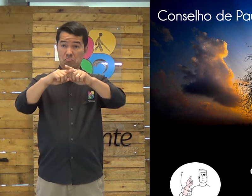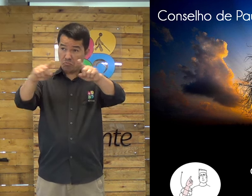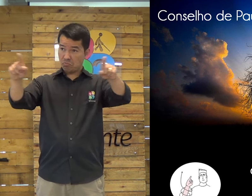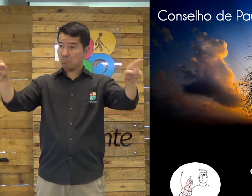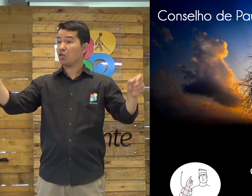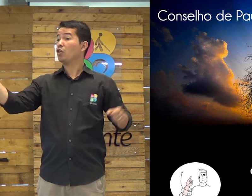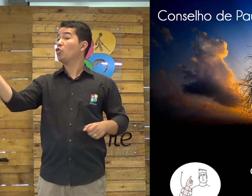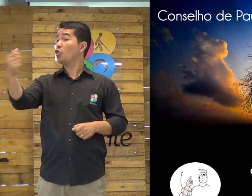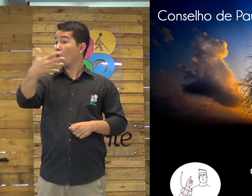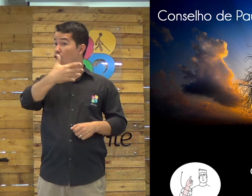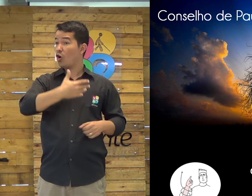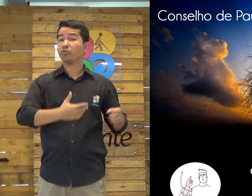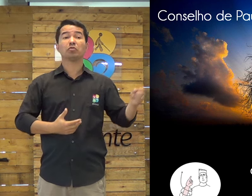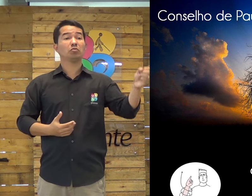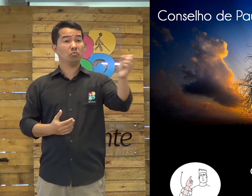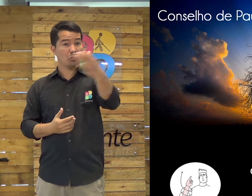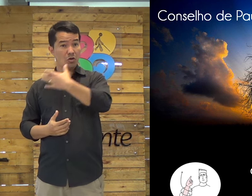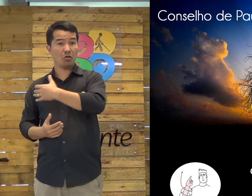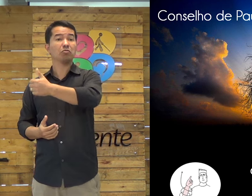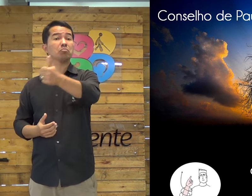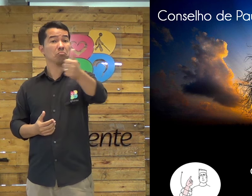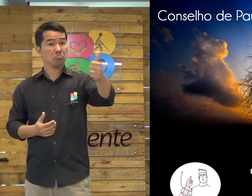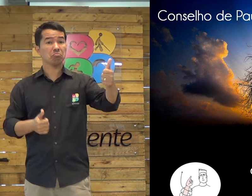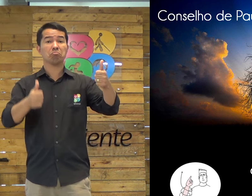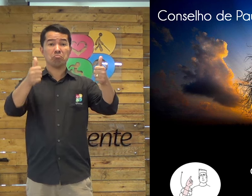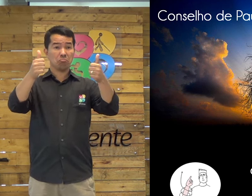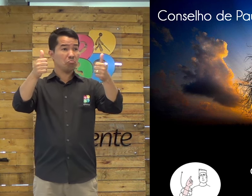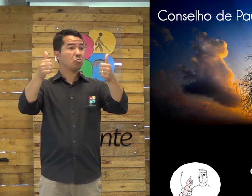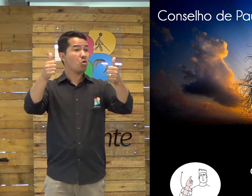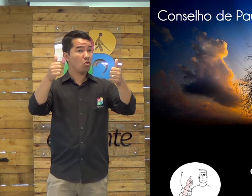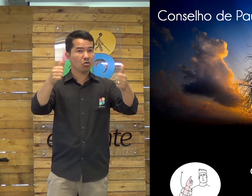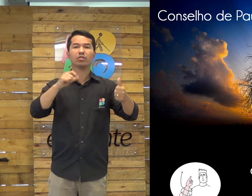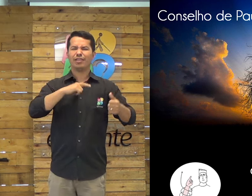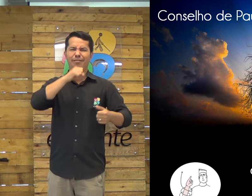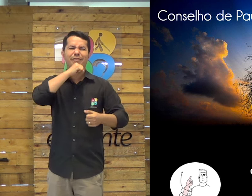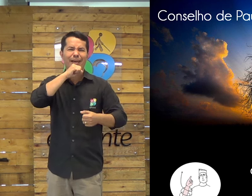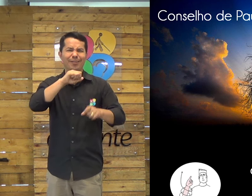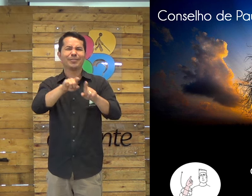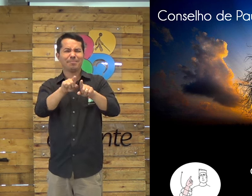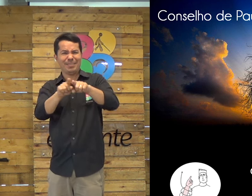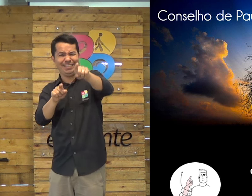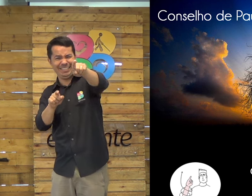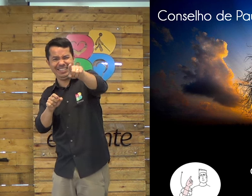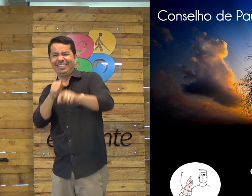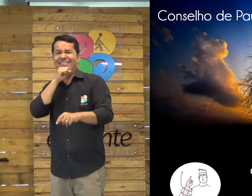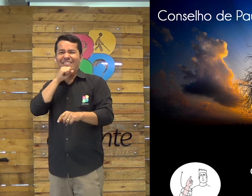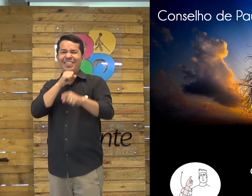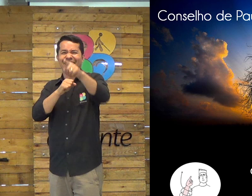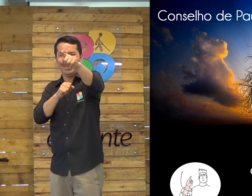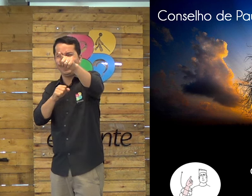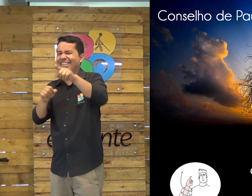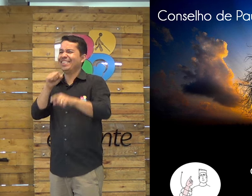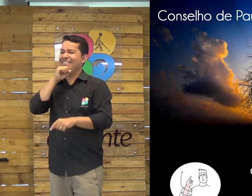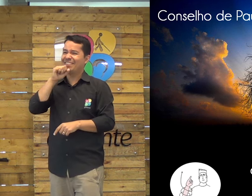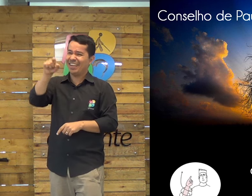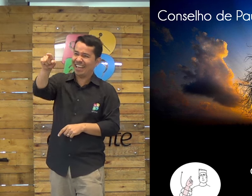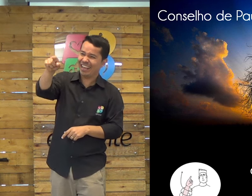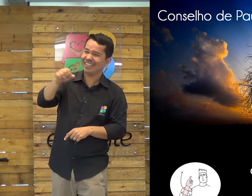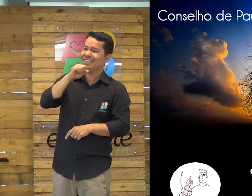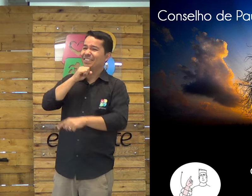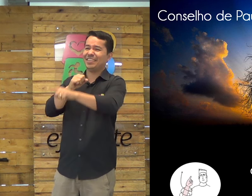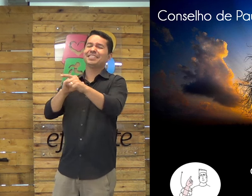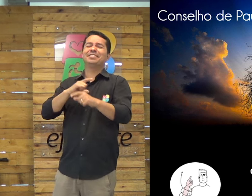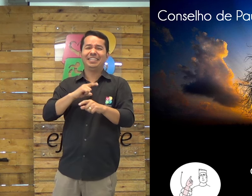crentes. Mas hoje vocês são uma nova geração. Novos crentes estão aqui. Tem gente é um pouco mais,